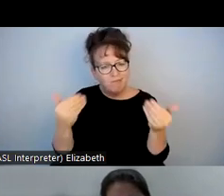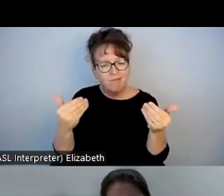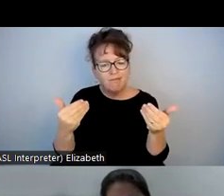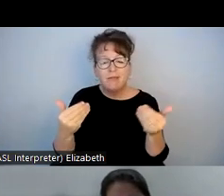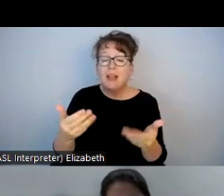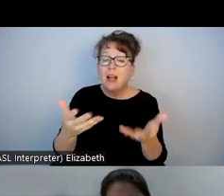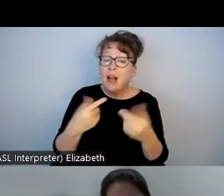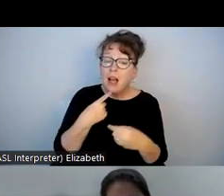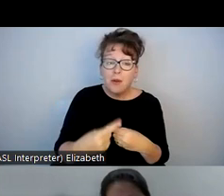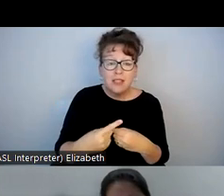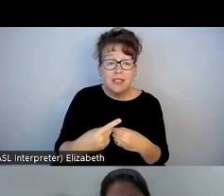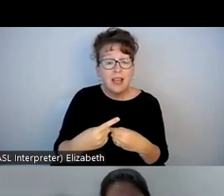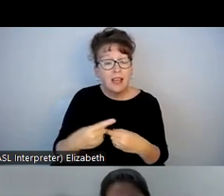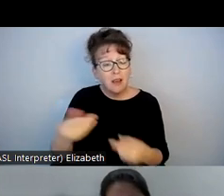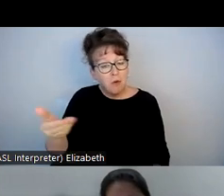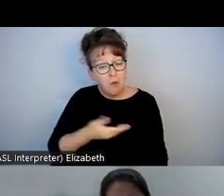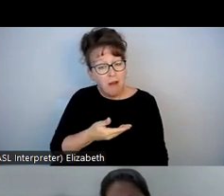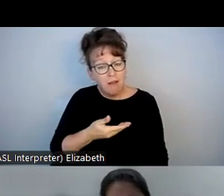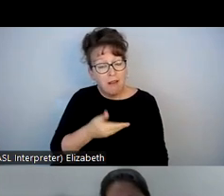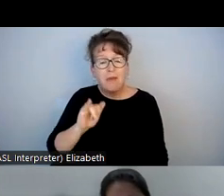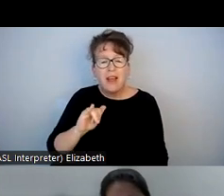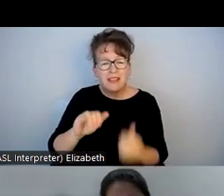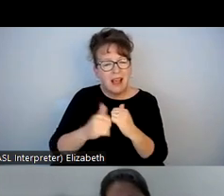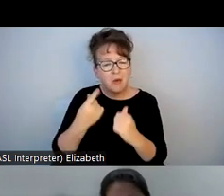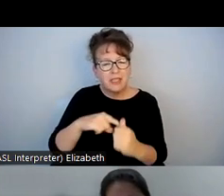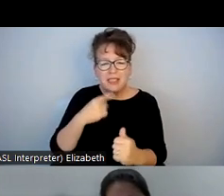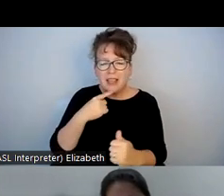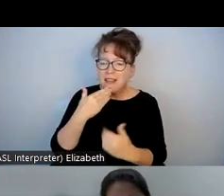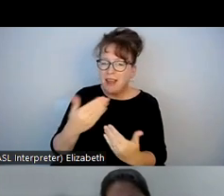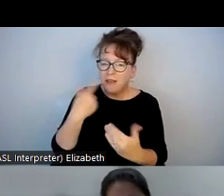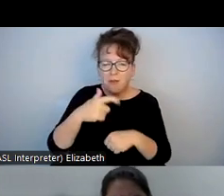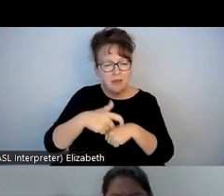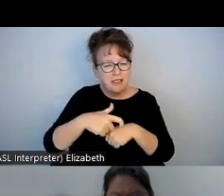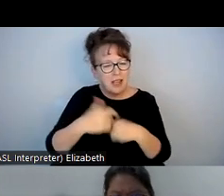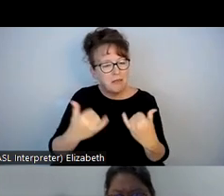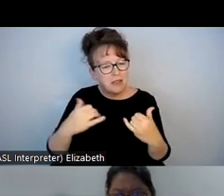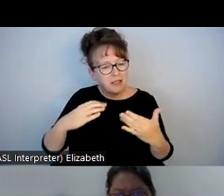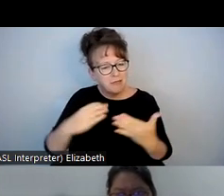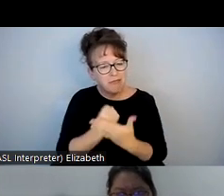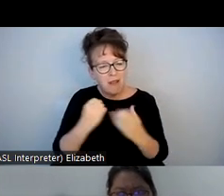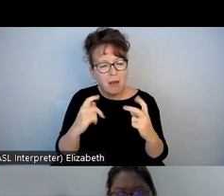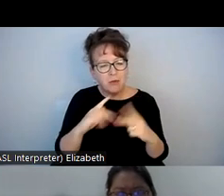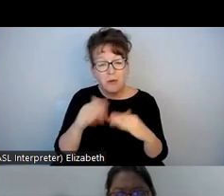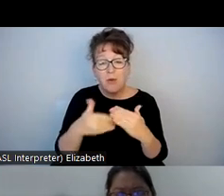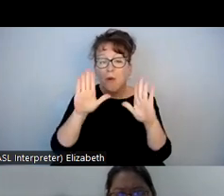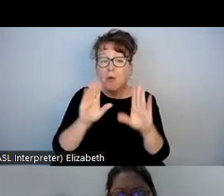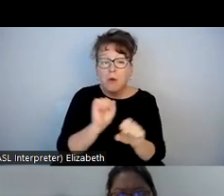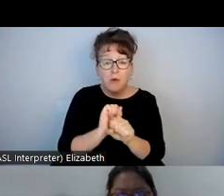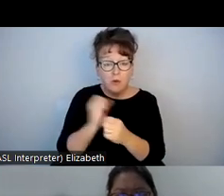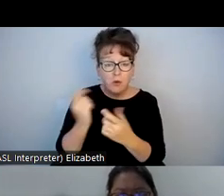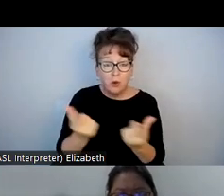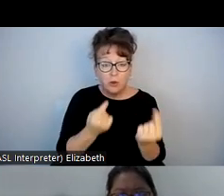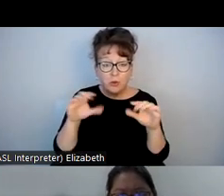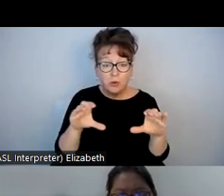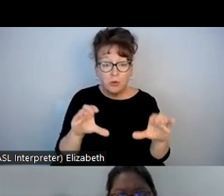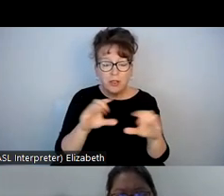es correcto quiero decirles el saludo y el agradecimiento en el idioma de él